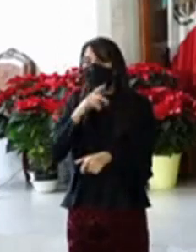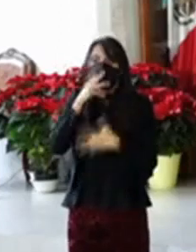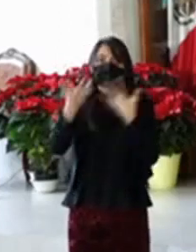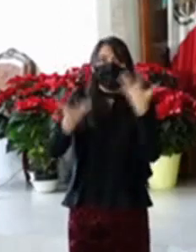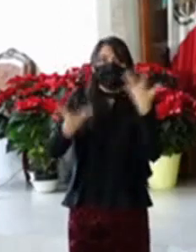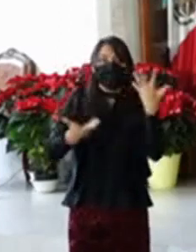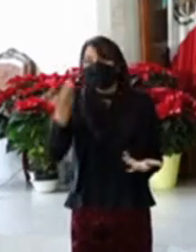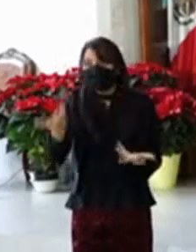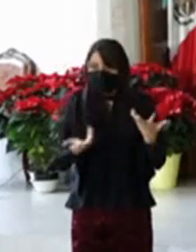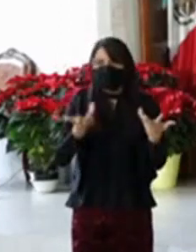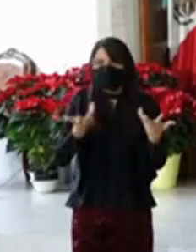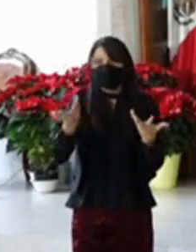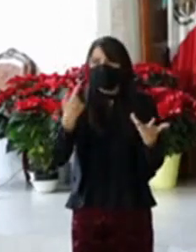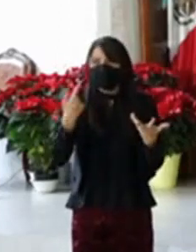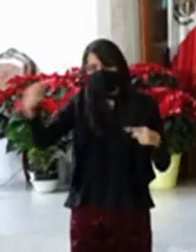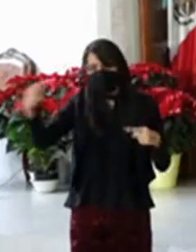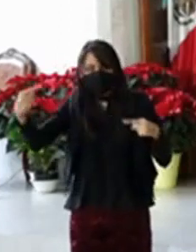de Israel.